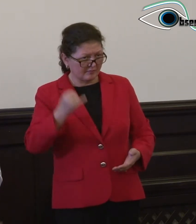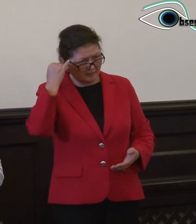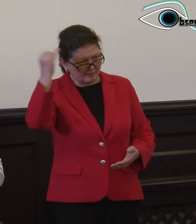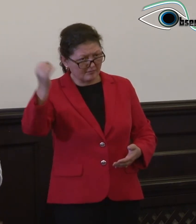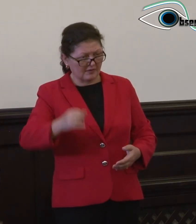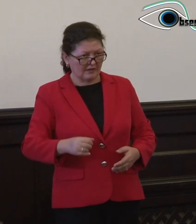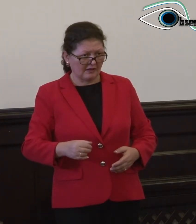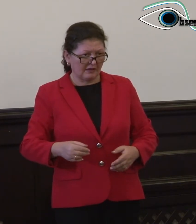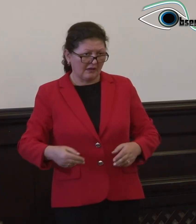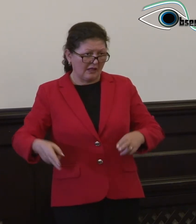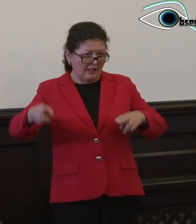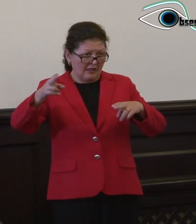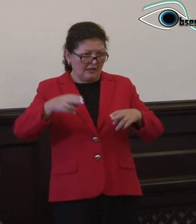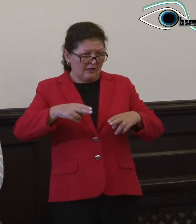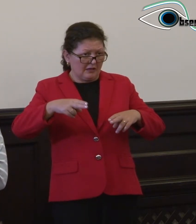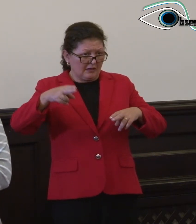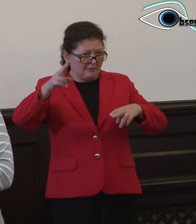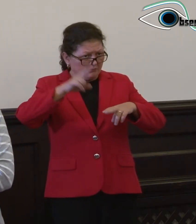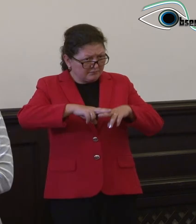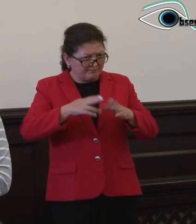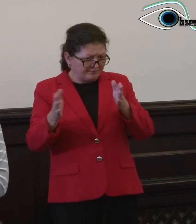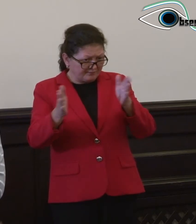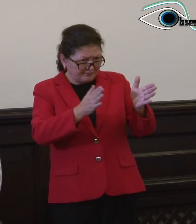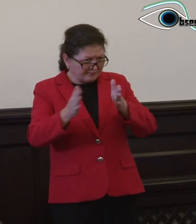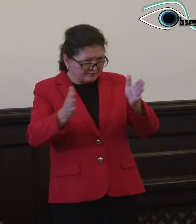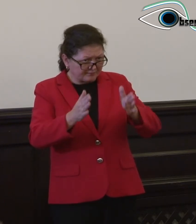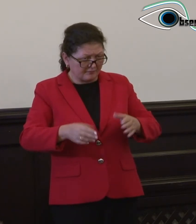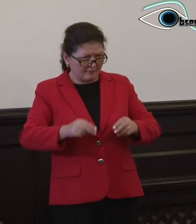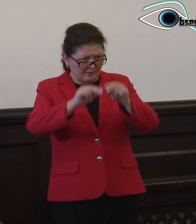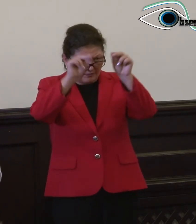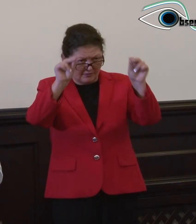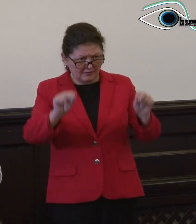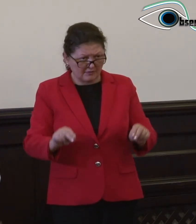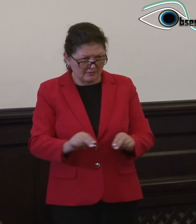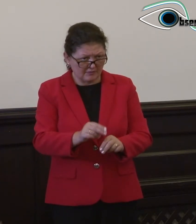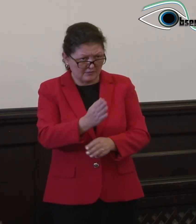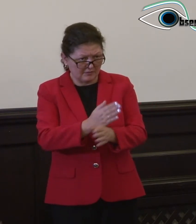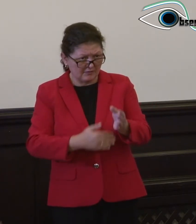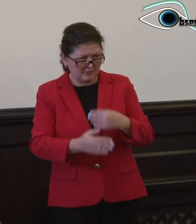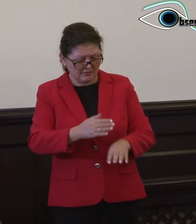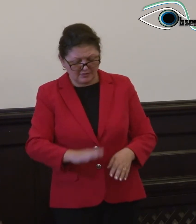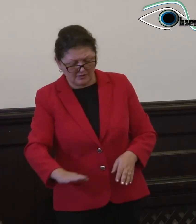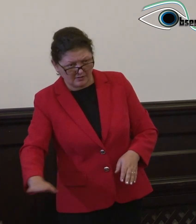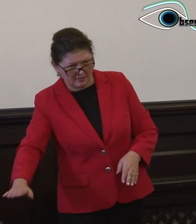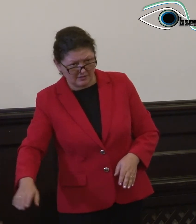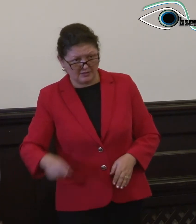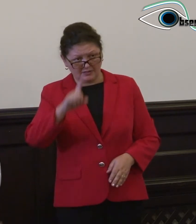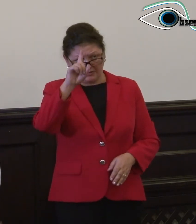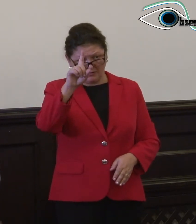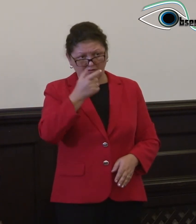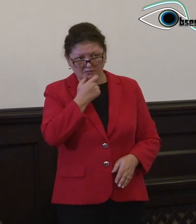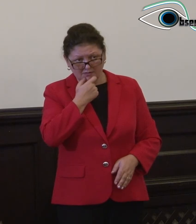creșterea perioadei pentru care se acordă certificatul de încadrare în grad de handicap un